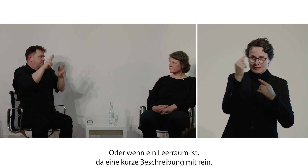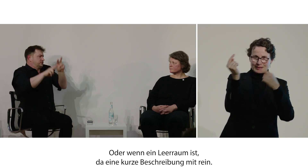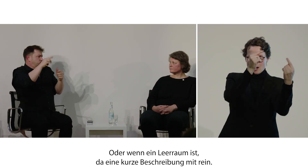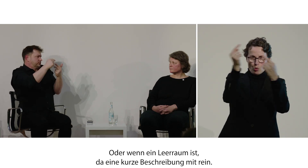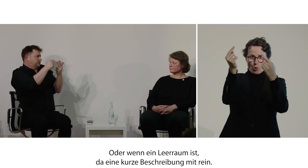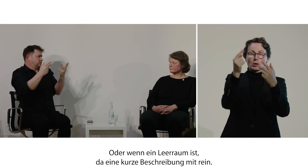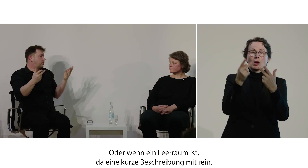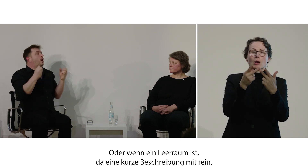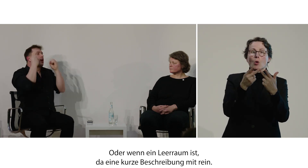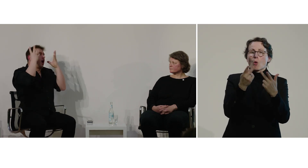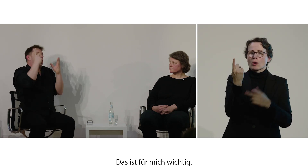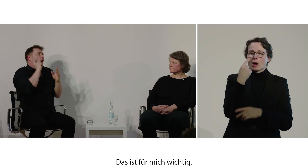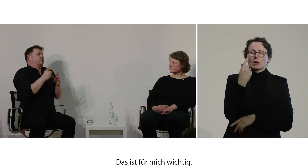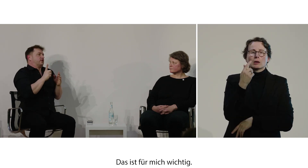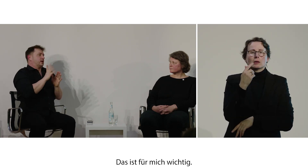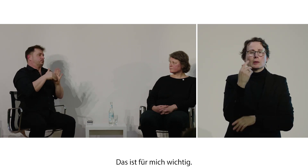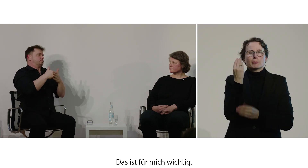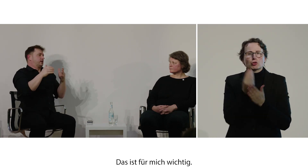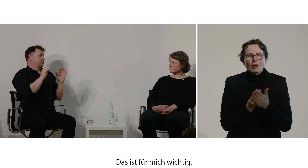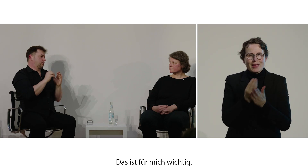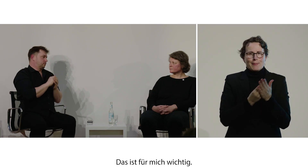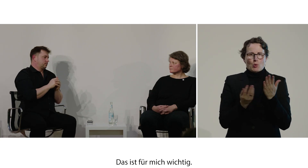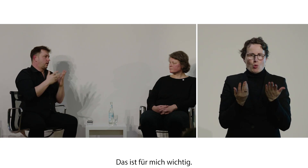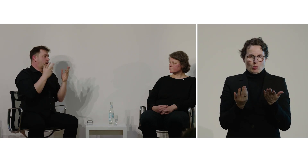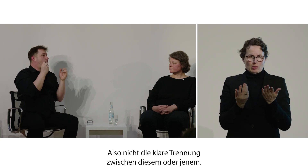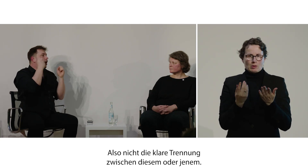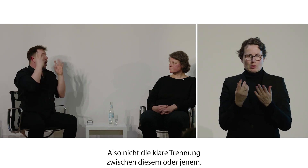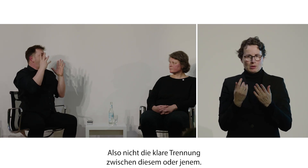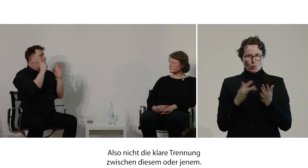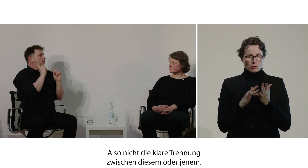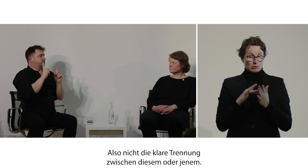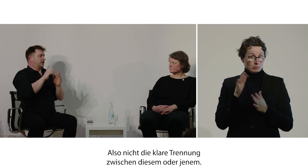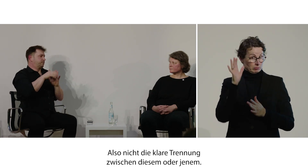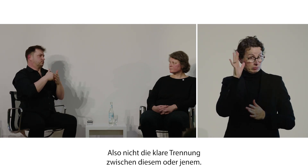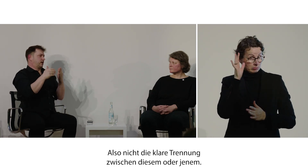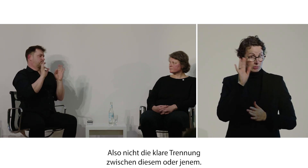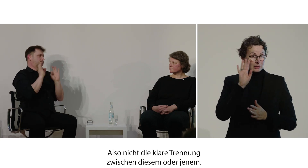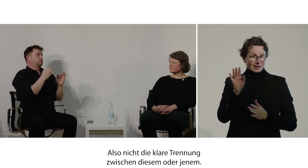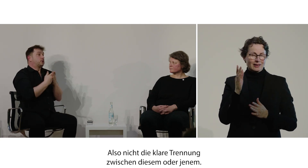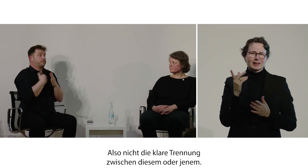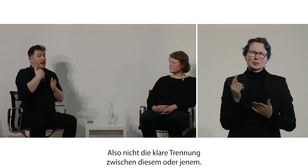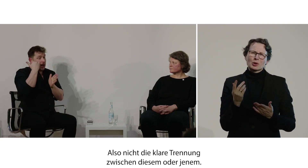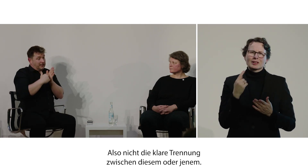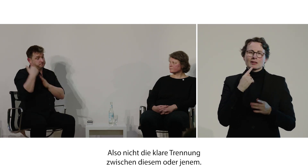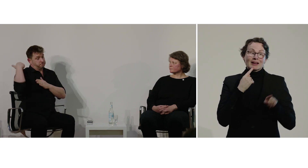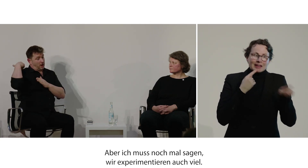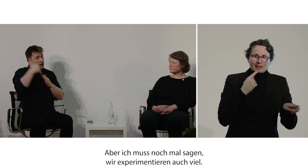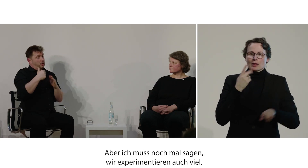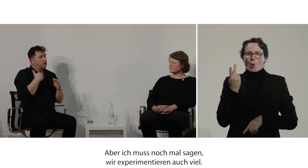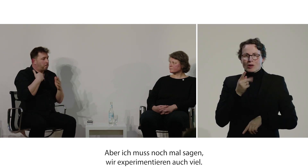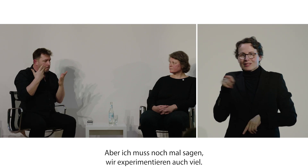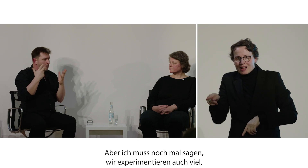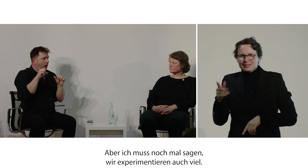Beschreibung in diesem Leerraum mit reinkommt. Das ist für mich wichtig. Also jetzt nicht die klare Trennung zwischen diesem oder jenem.